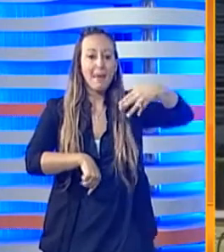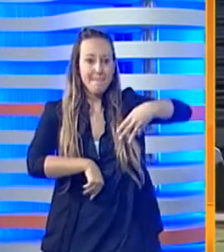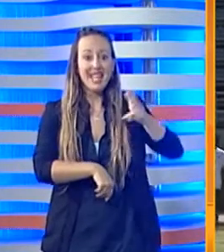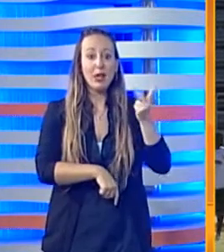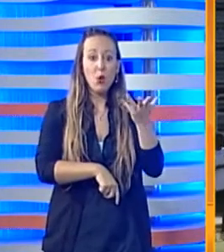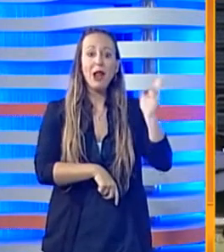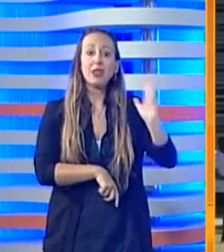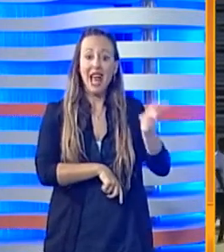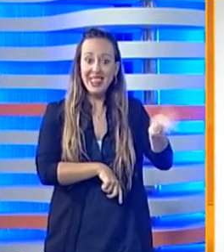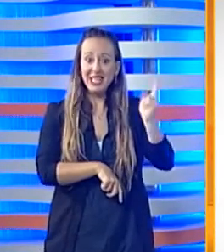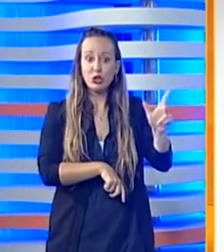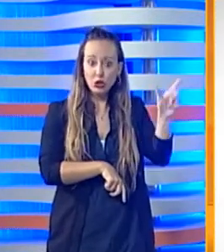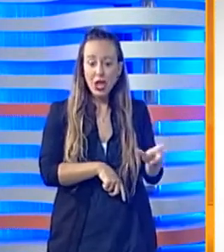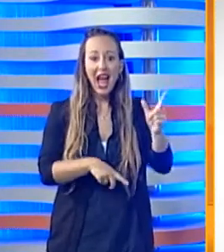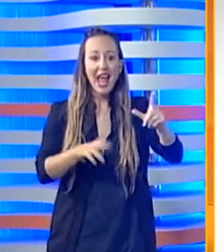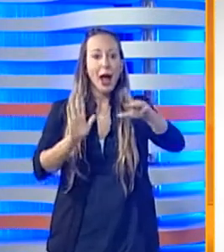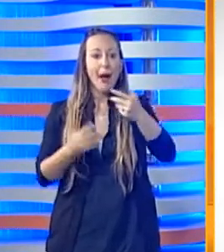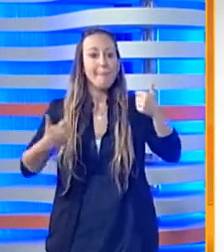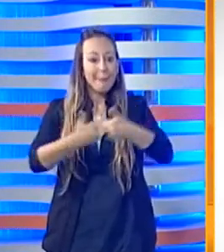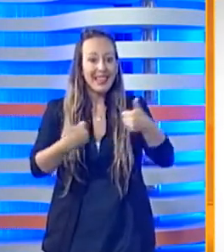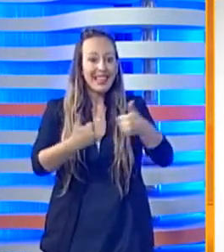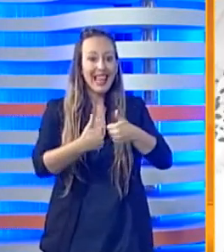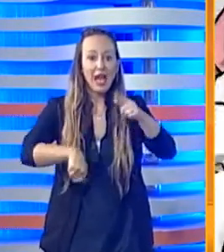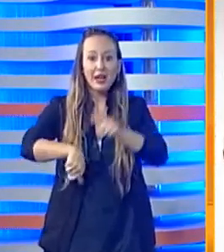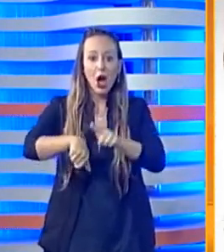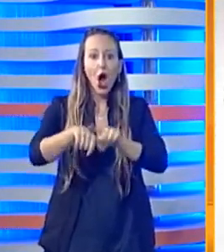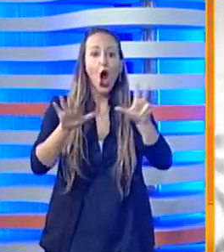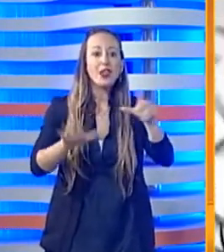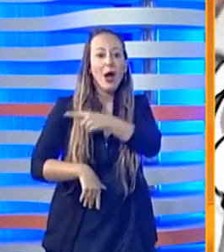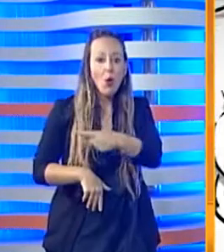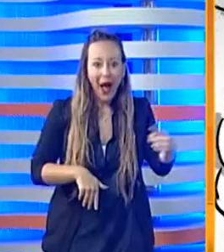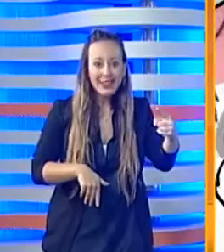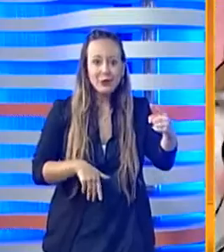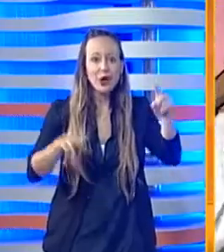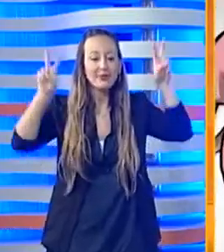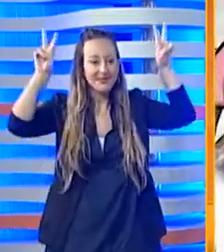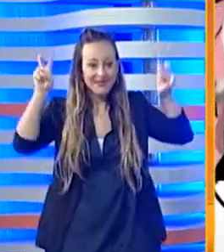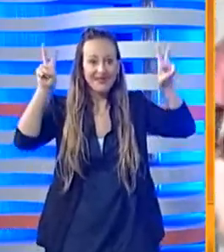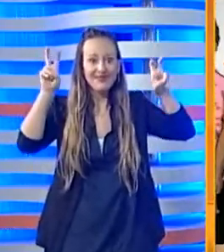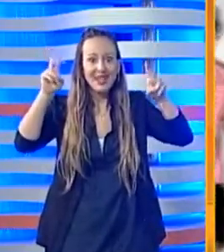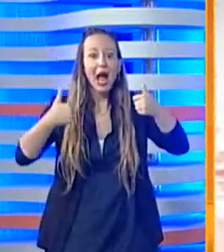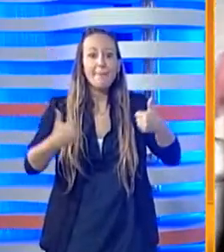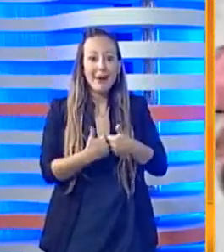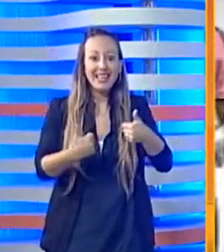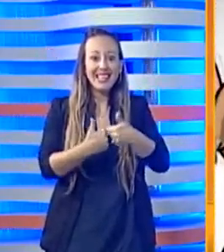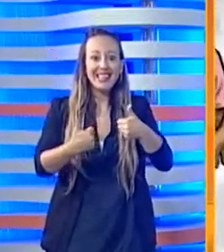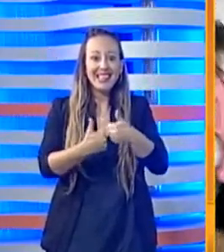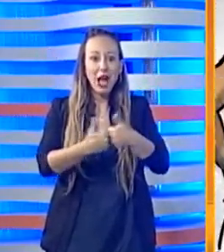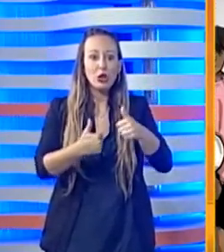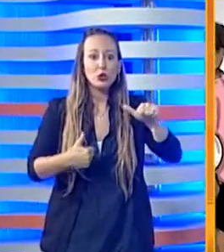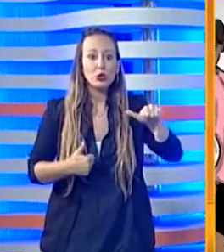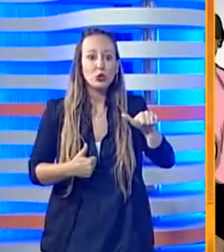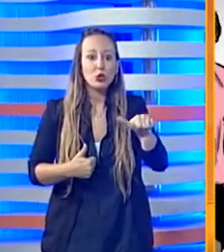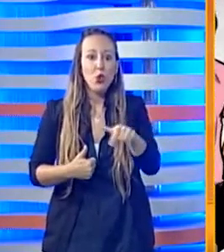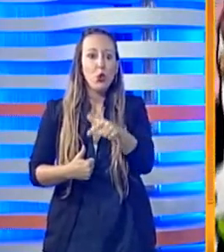TRM 13, a partire dalle 20:15, la partita sul 13 con Alessandro Amato e